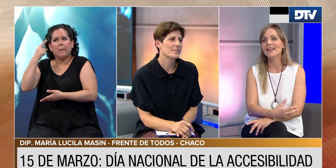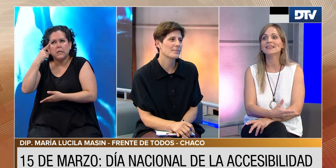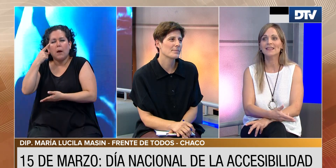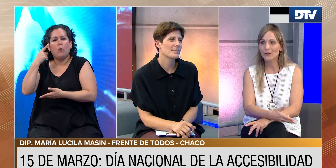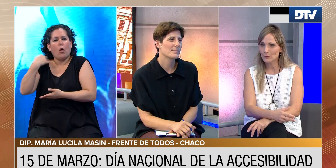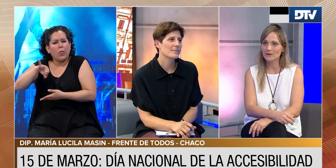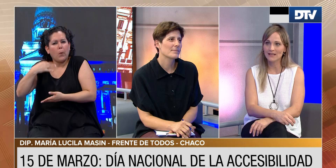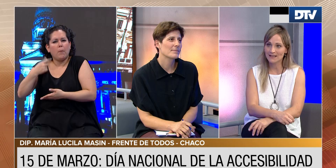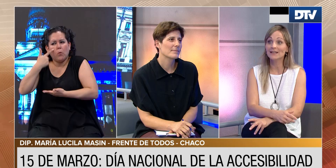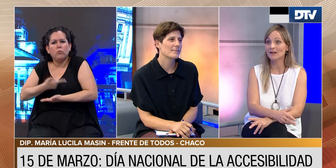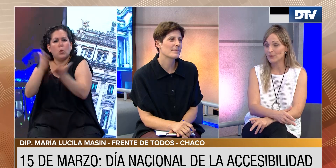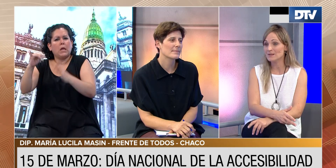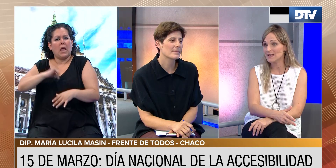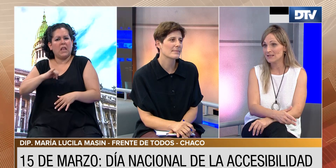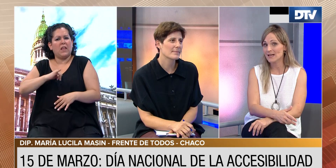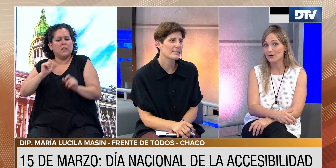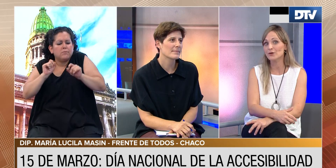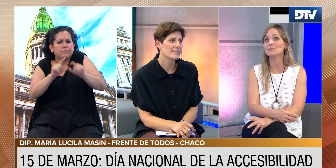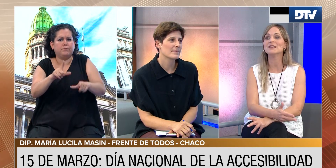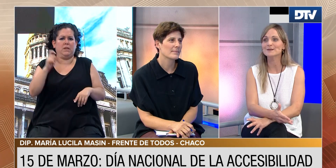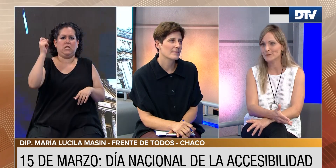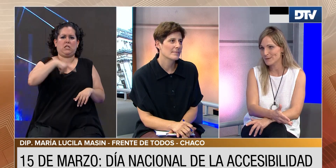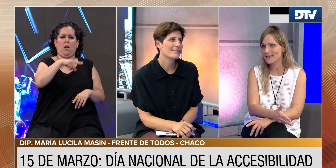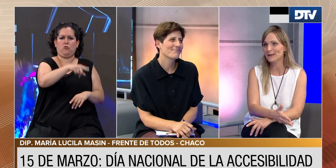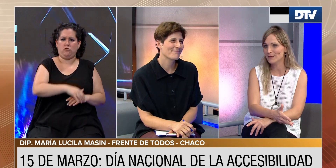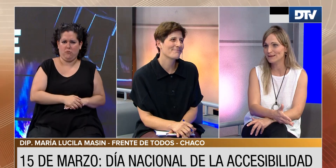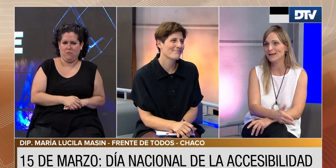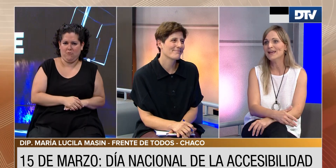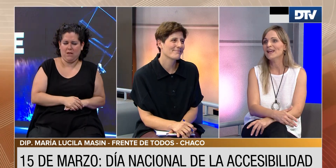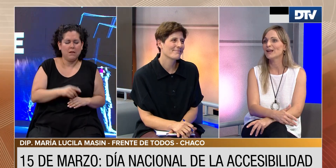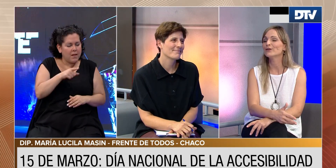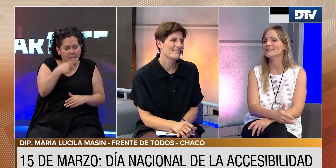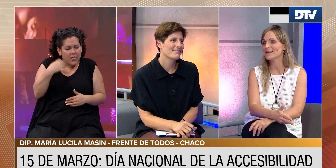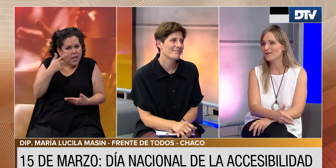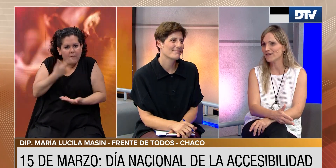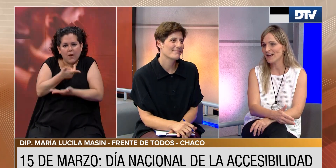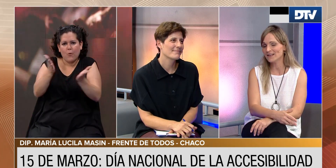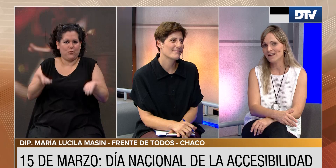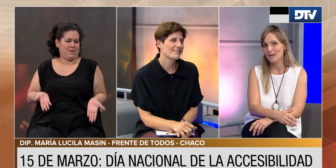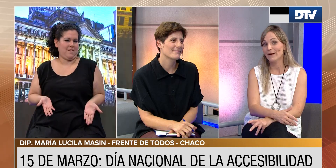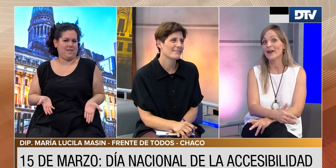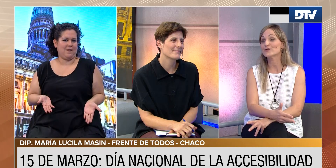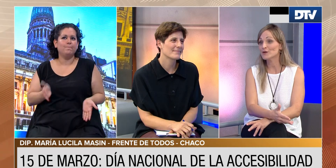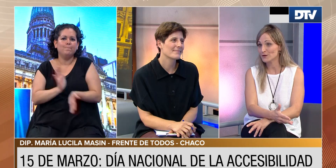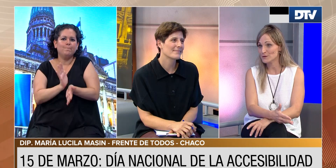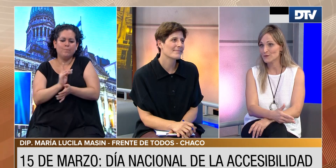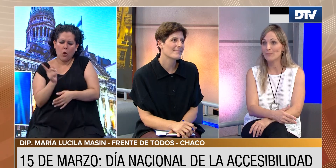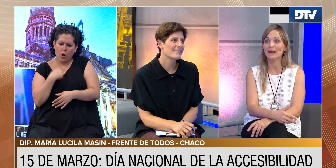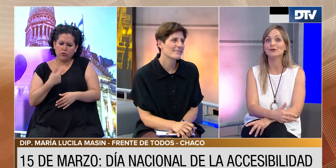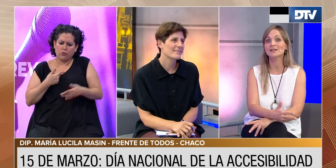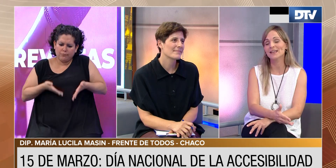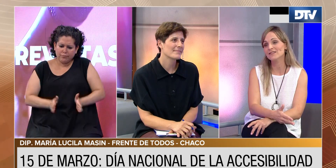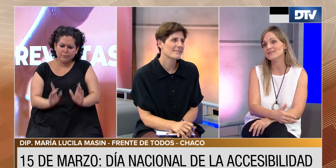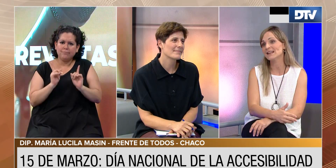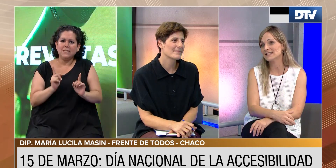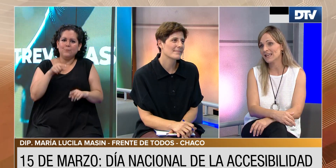esta identidad cultural que tiene la provincia del Chaco y pienso inmediatamente en lo que significan para nosotros, ¿no? Para